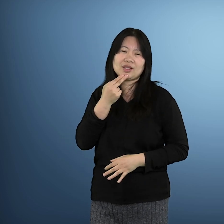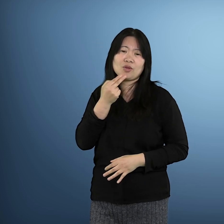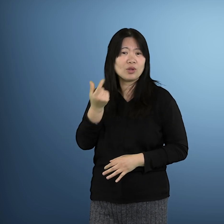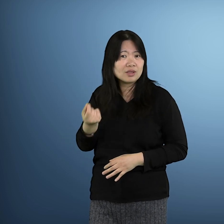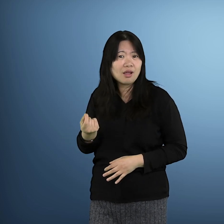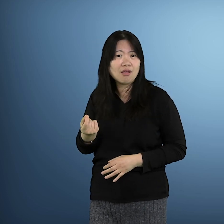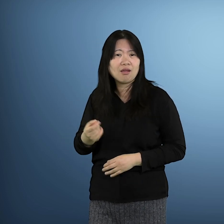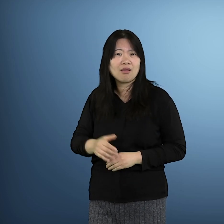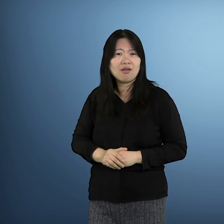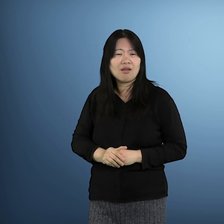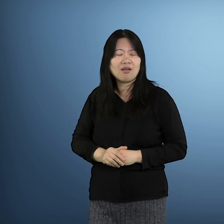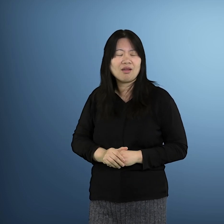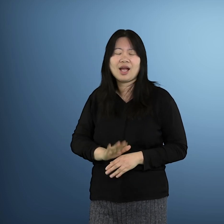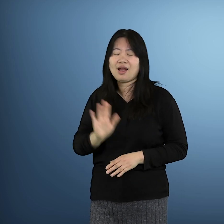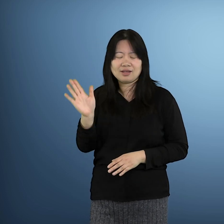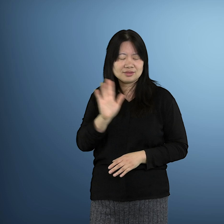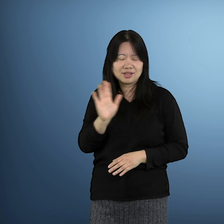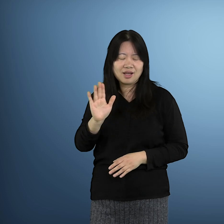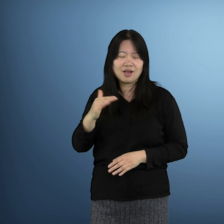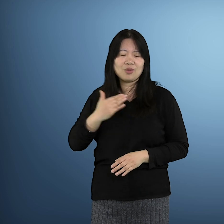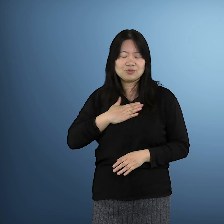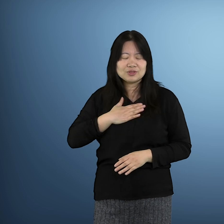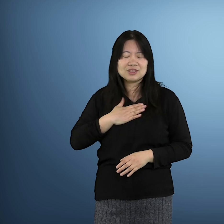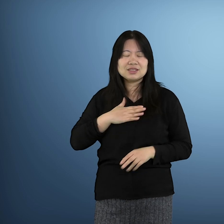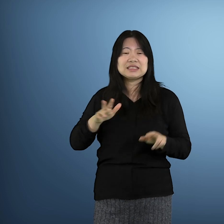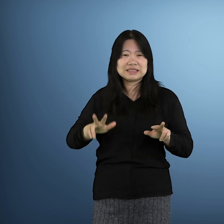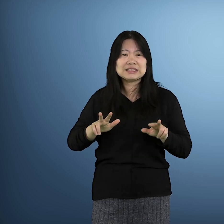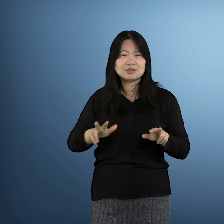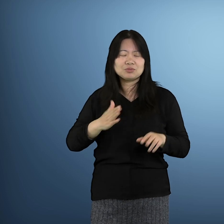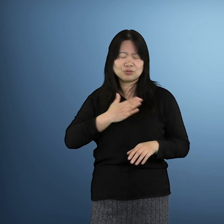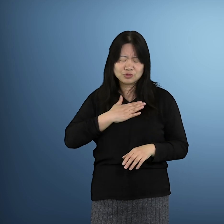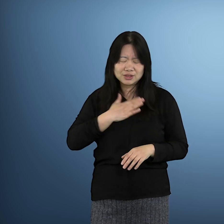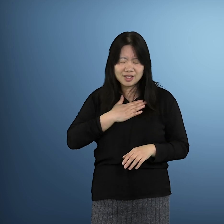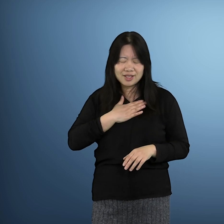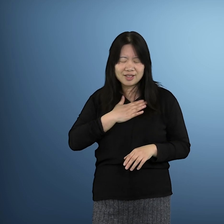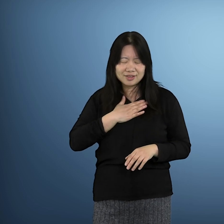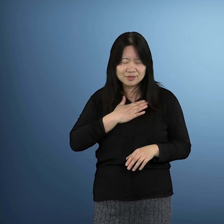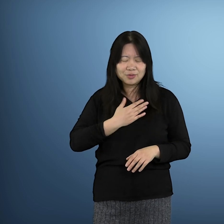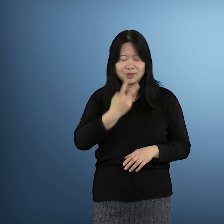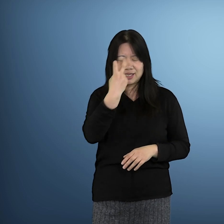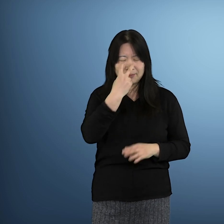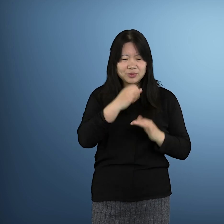같습니까? 여러분, 우리들에게도 감독자들이 있어요.